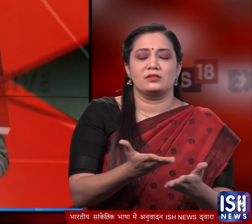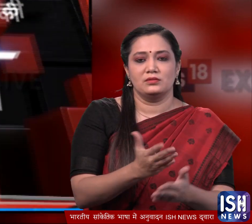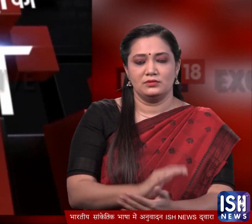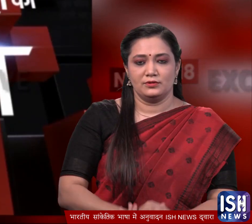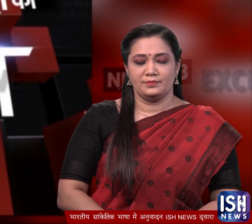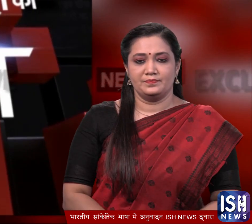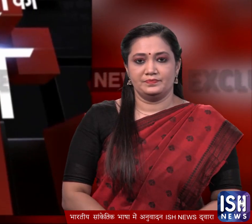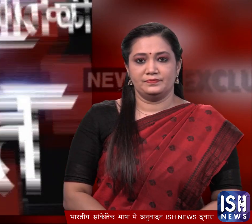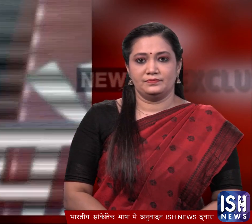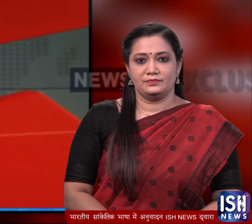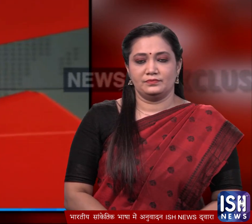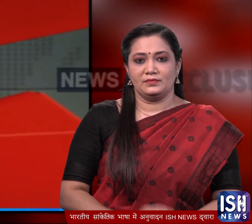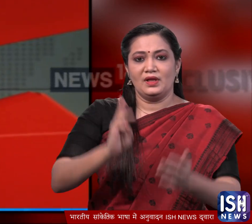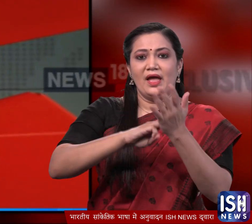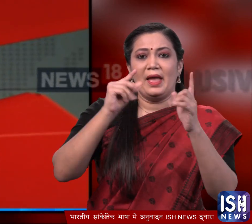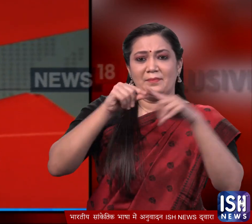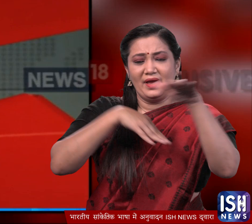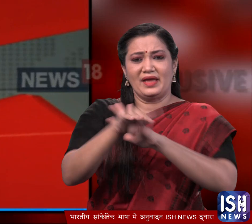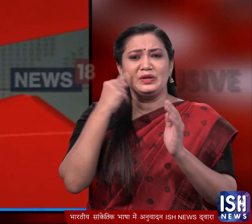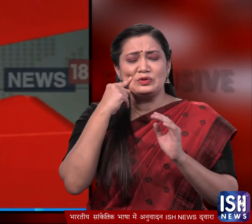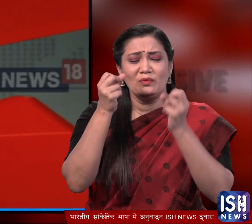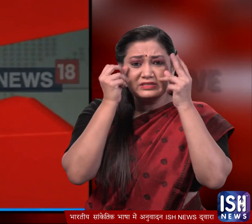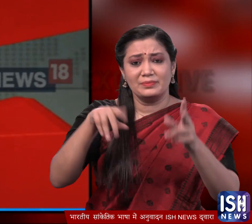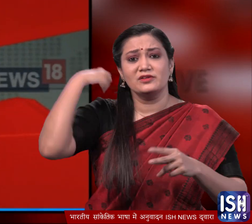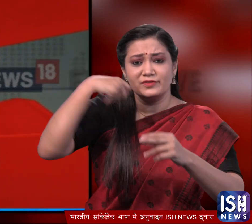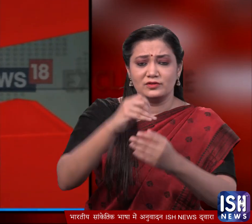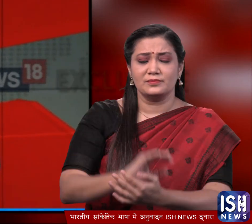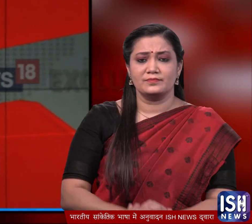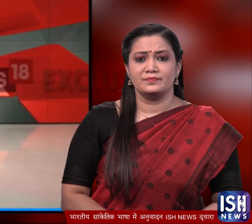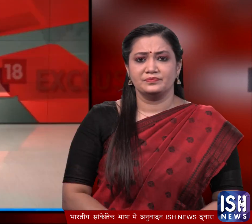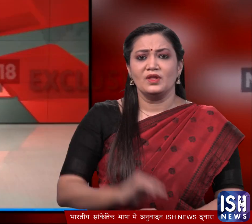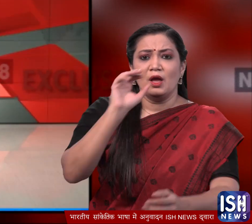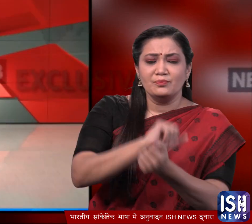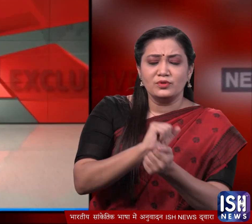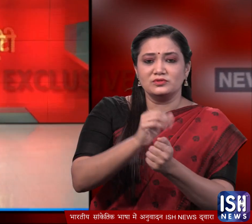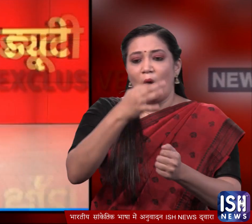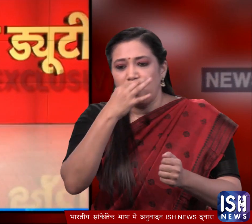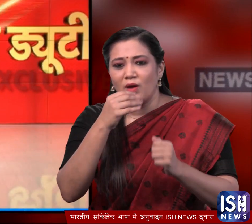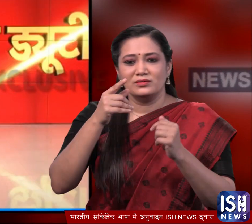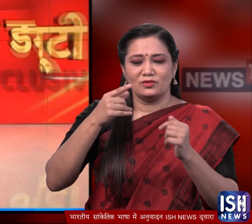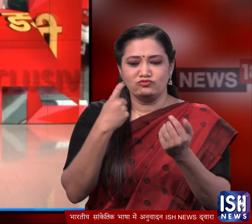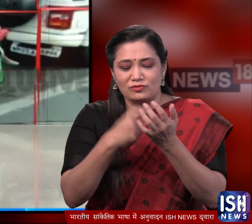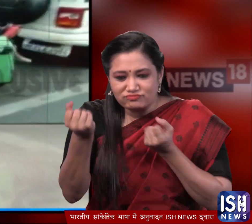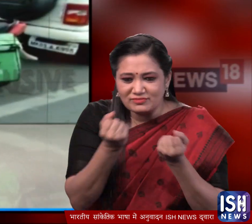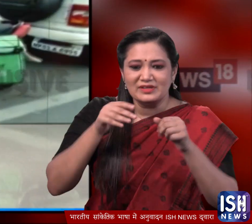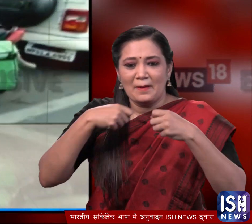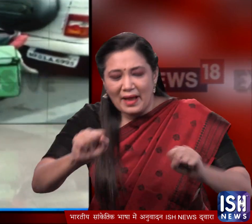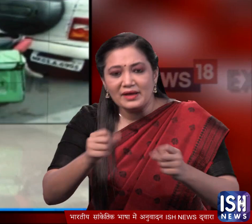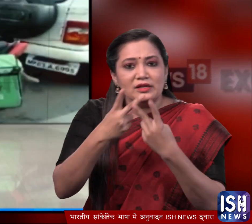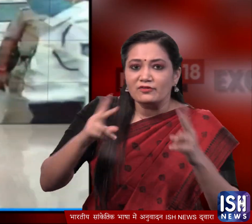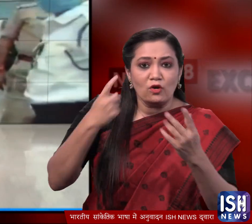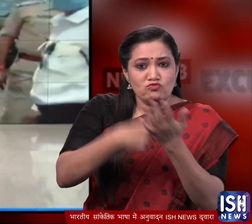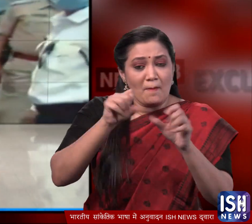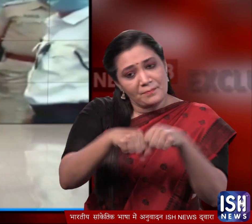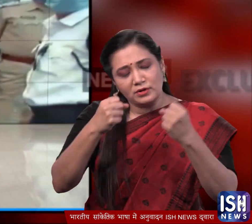गई। मध्य प्रदेश के इंदौर से हैरान करने वाली तस्वीरें सामने आई। वहां पुलिस ने ट्रैफिक नियम तोड़ने वालों को ही वर्दी